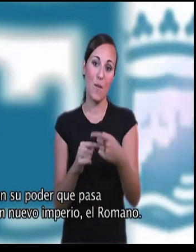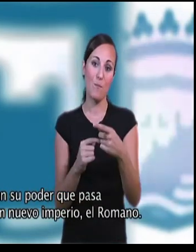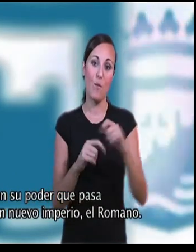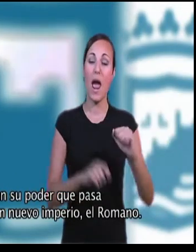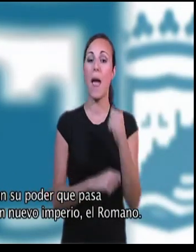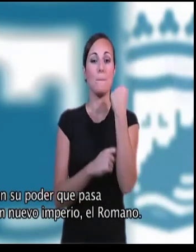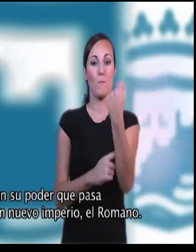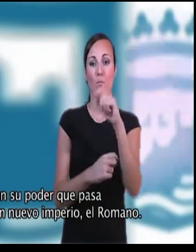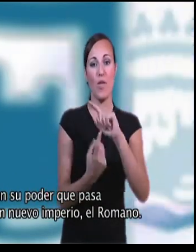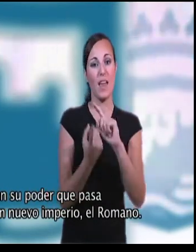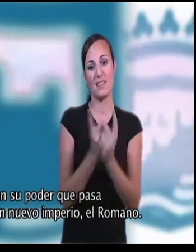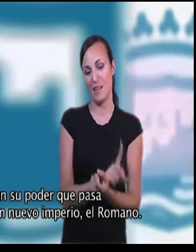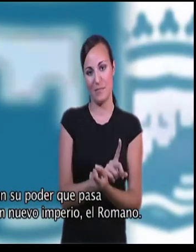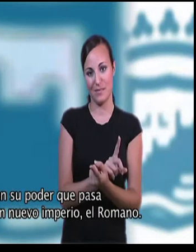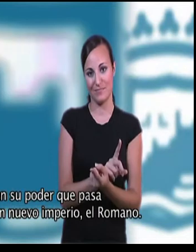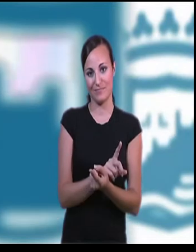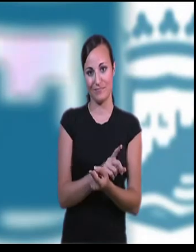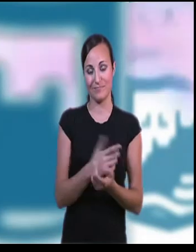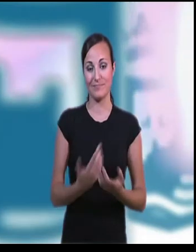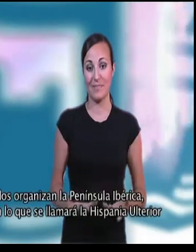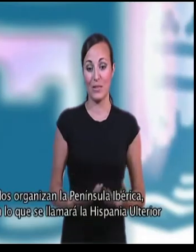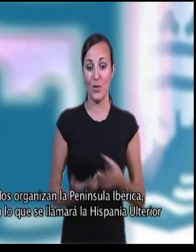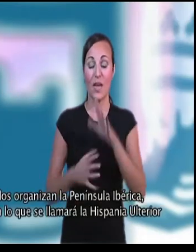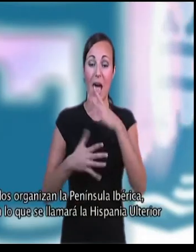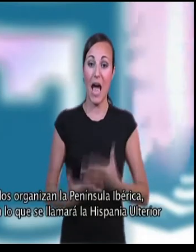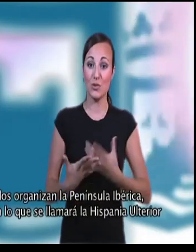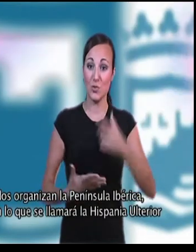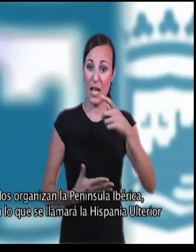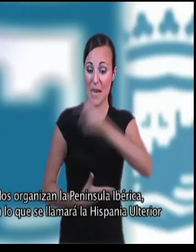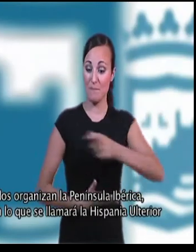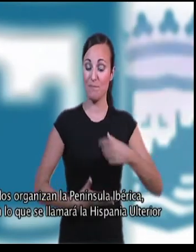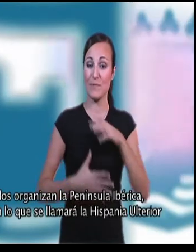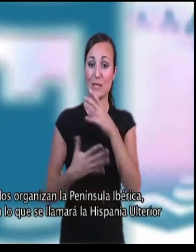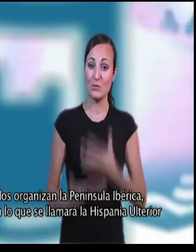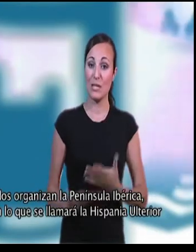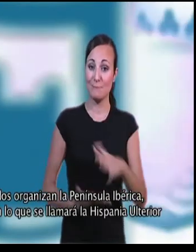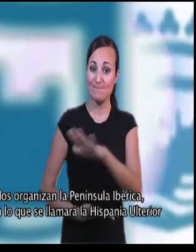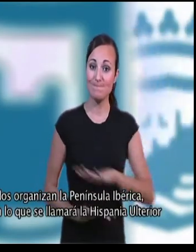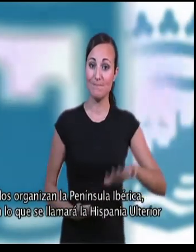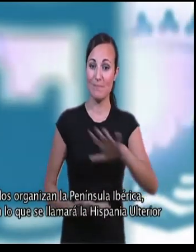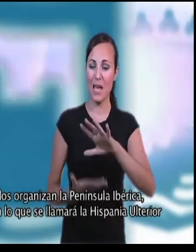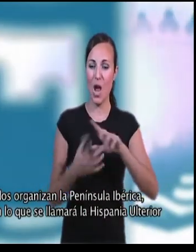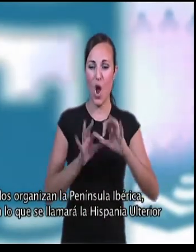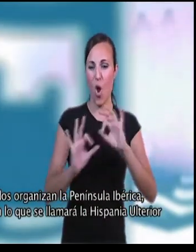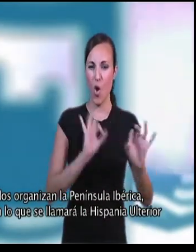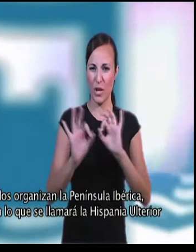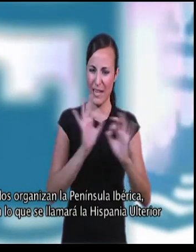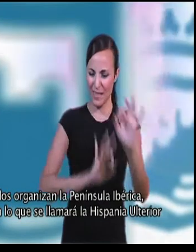de un nuevo imperio, el romano. Los recién llegados organizan la península ibérica, quedando Málaga en lo que se llamará